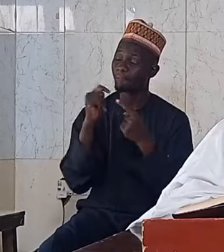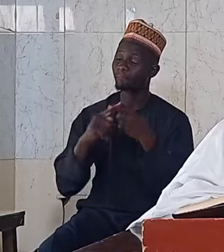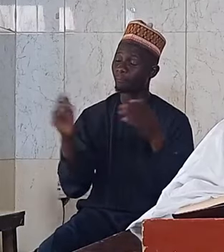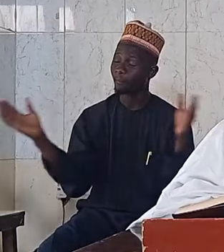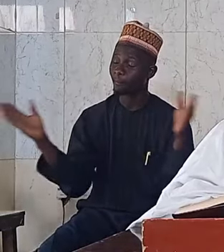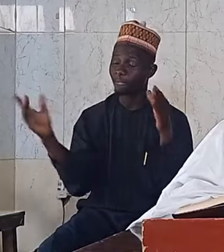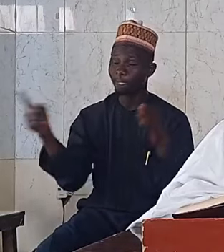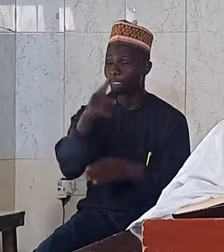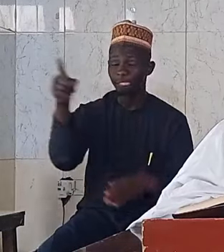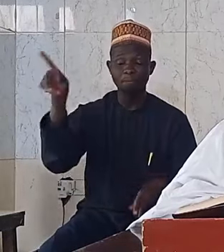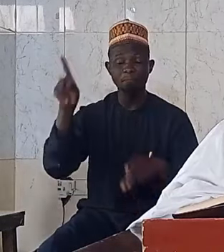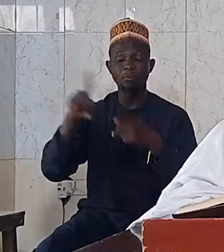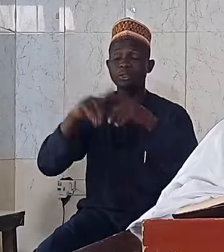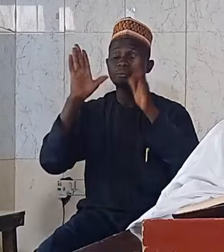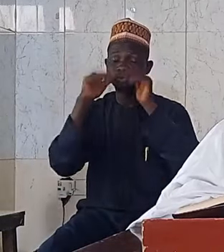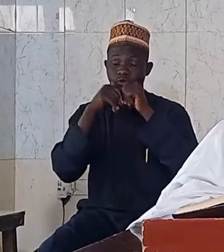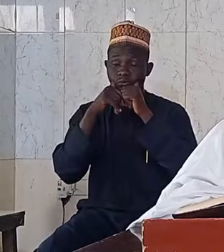yake wa bayinsa muminai